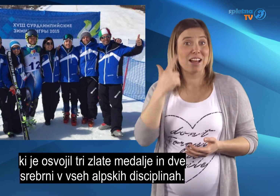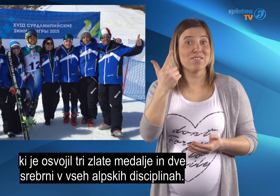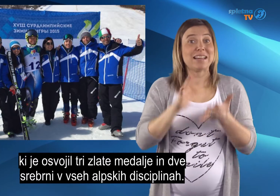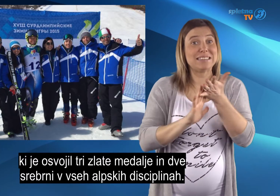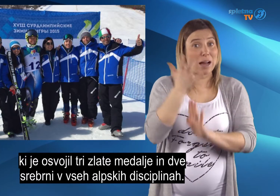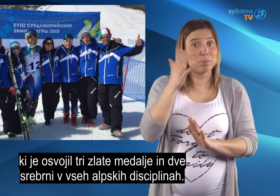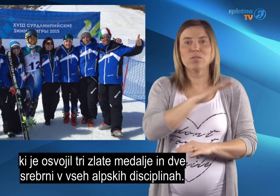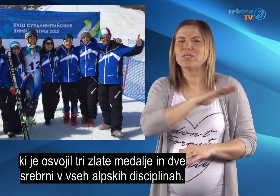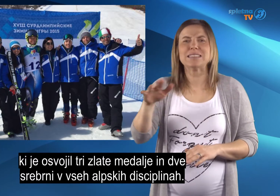alpskih disciplinah.